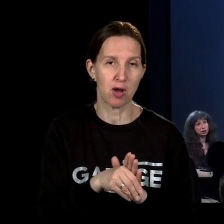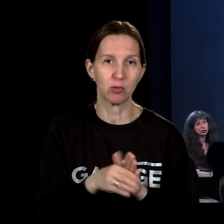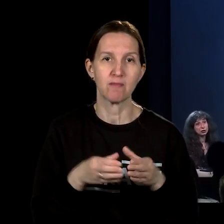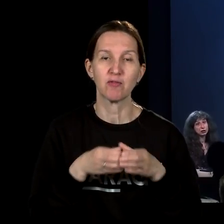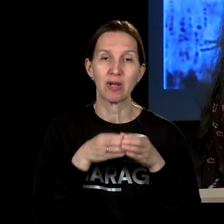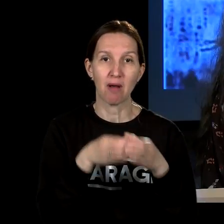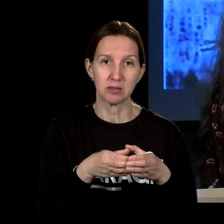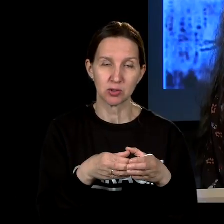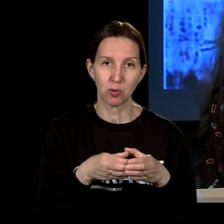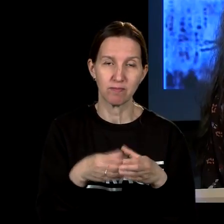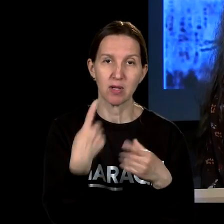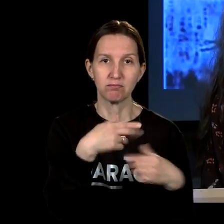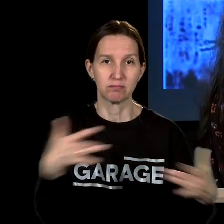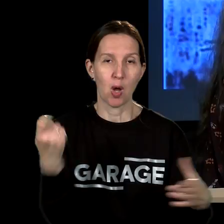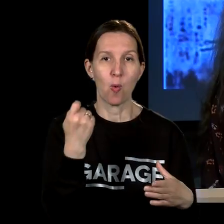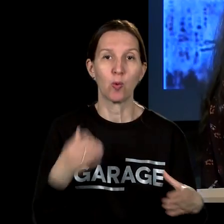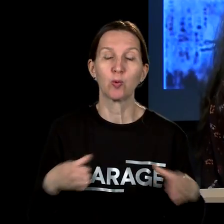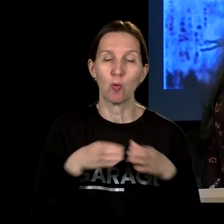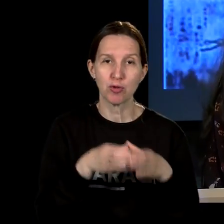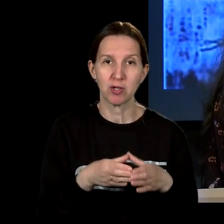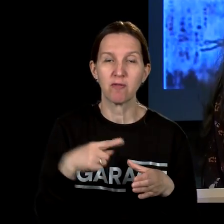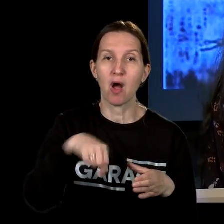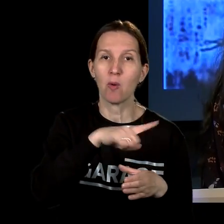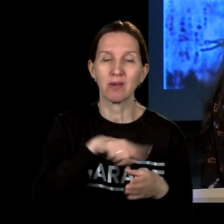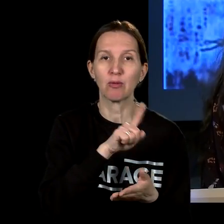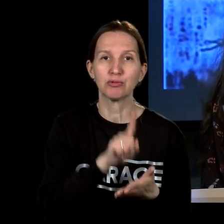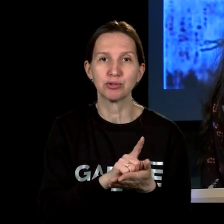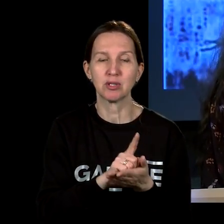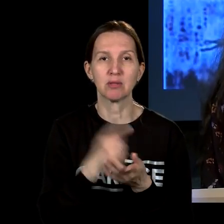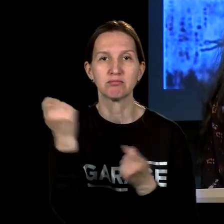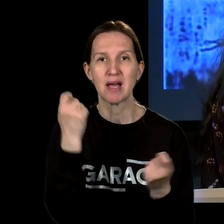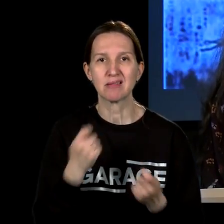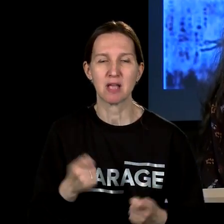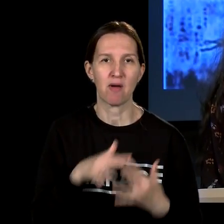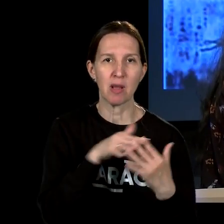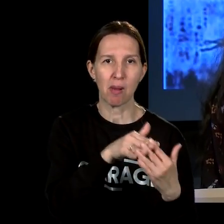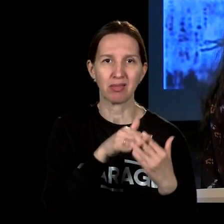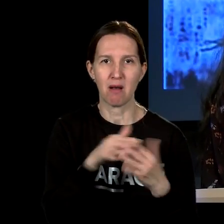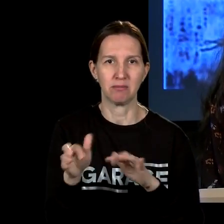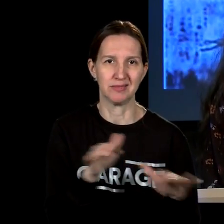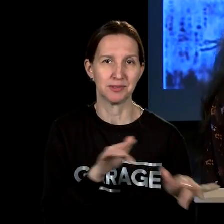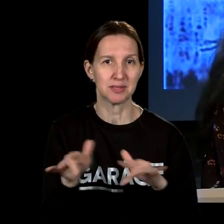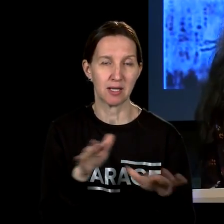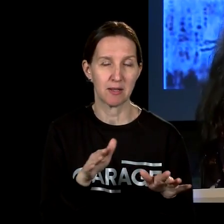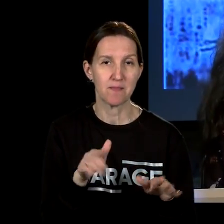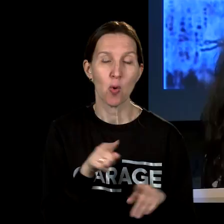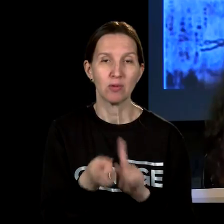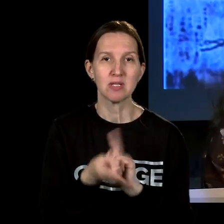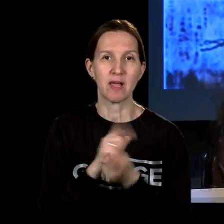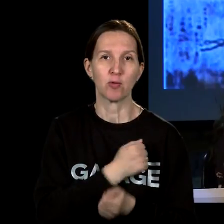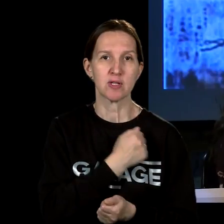рисуют баталии. Да, он получает заказ, он становится военным живописцем. Это заказ, от которого нельзя отказаться.